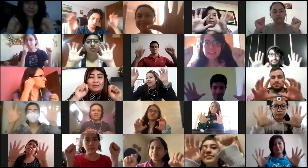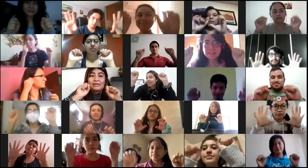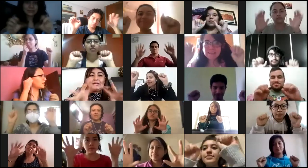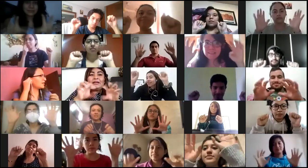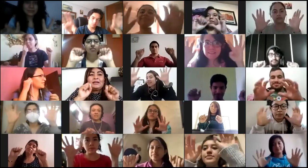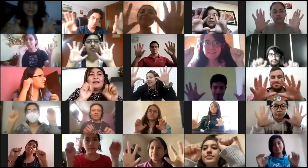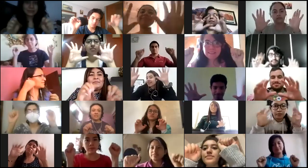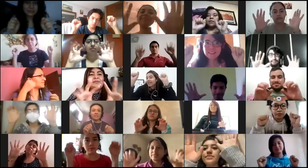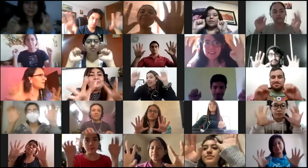Rápido.